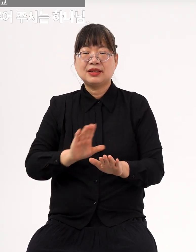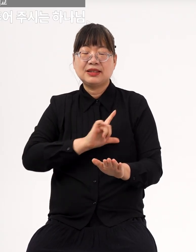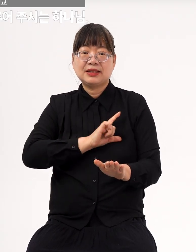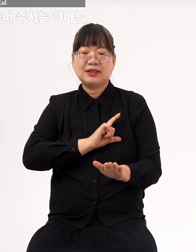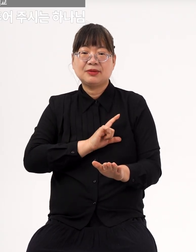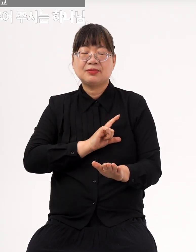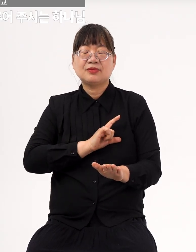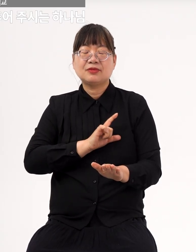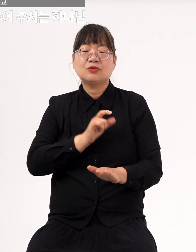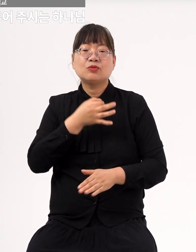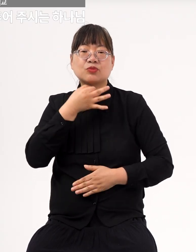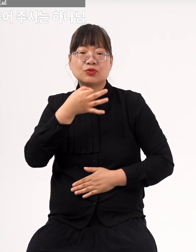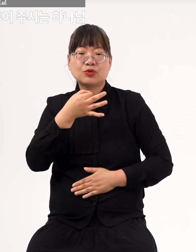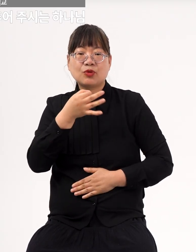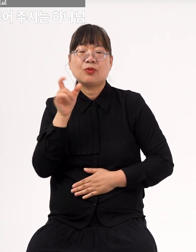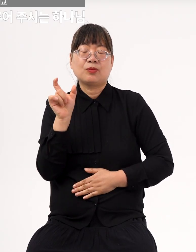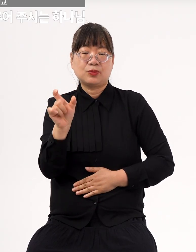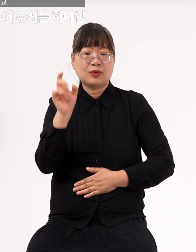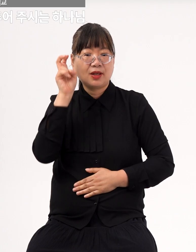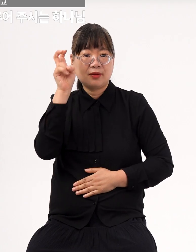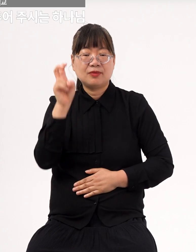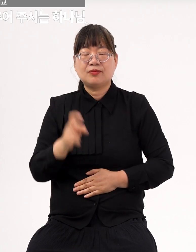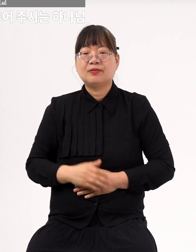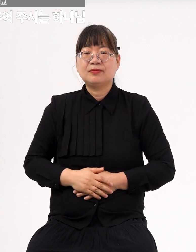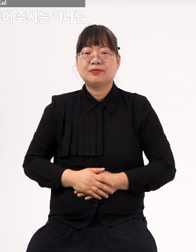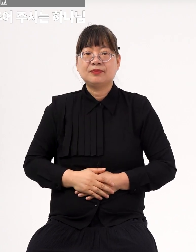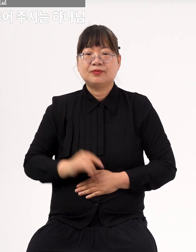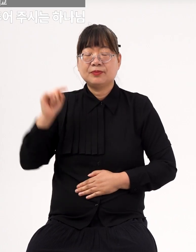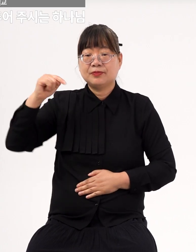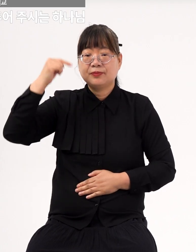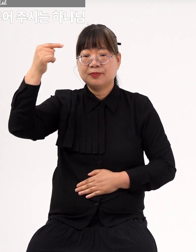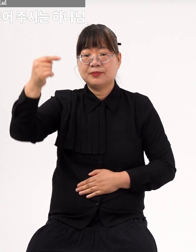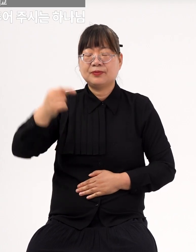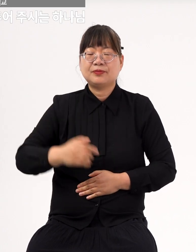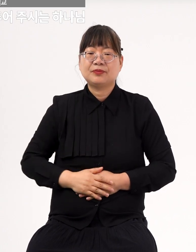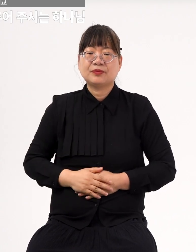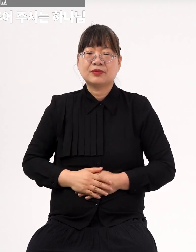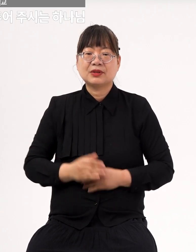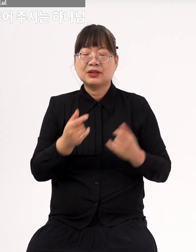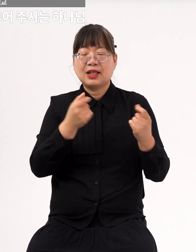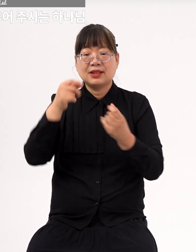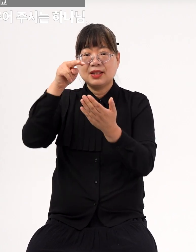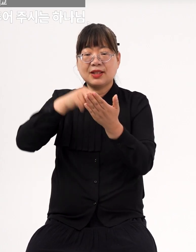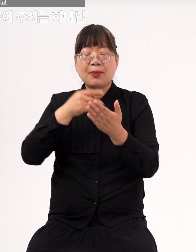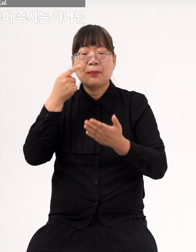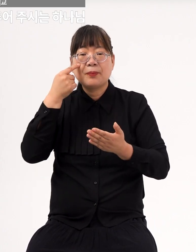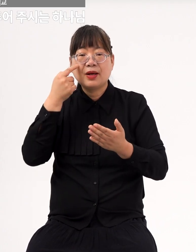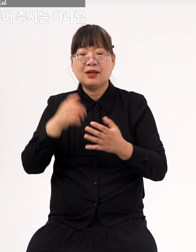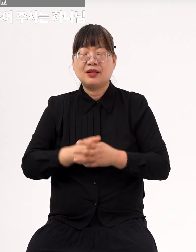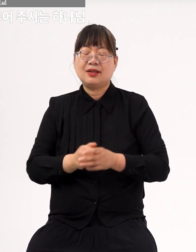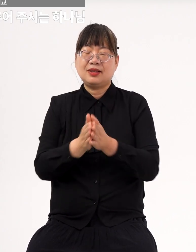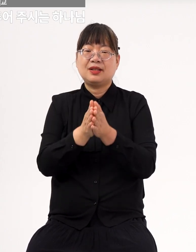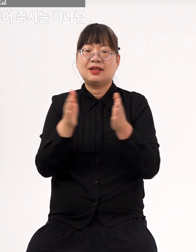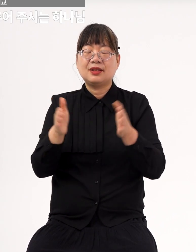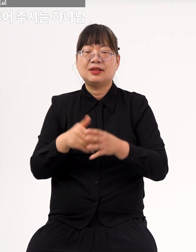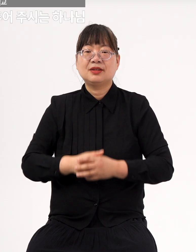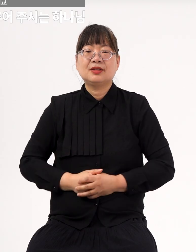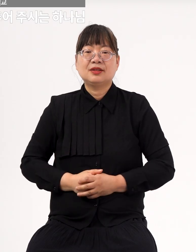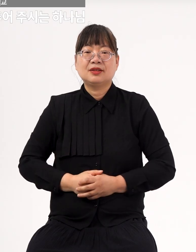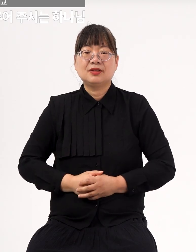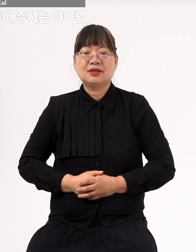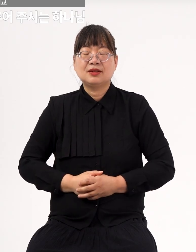별명을 이름하여 붙였을 겁니다. 다음 절 여러분 한번 같이 읽어볼까요?